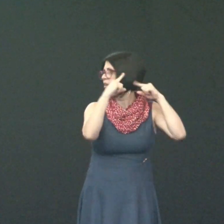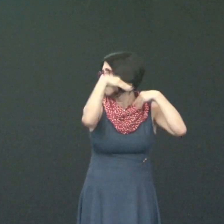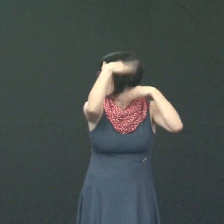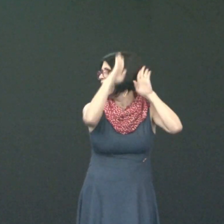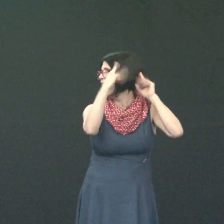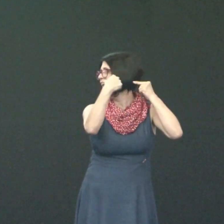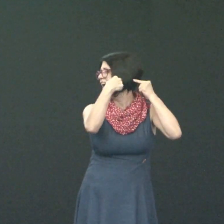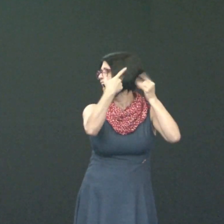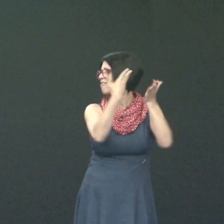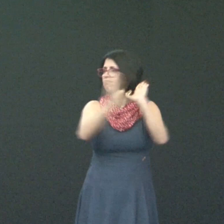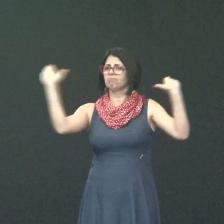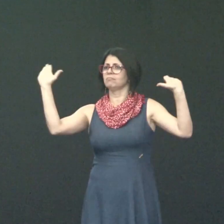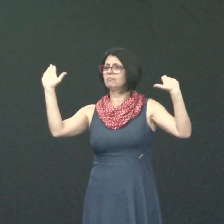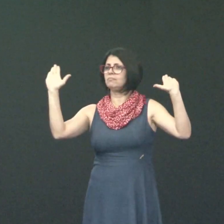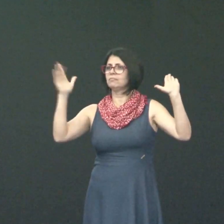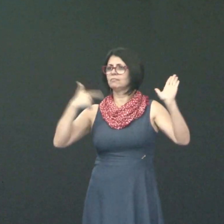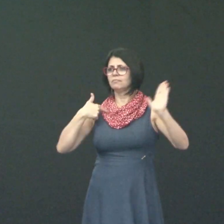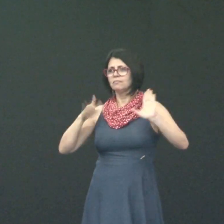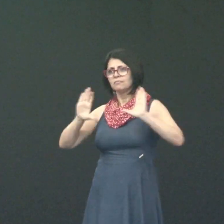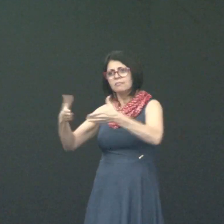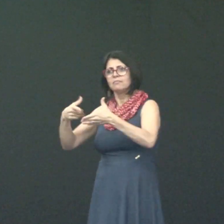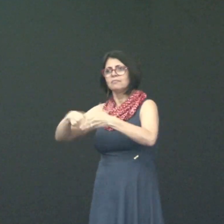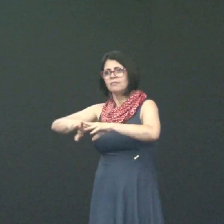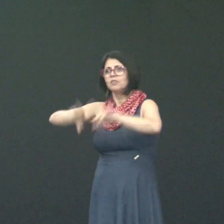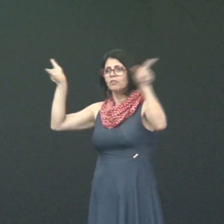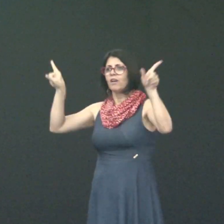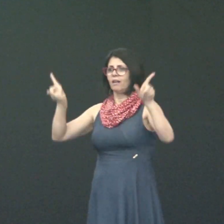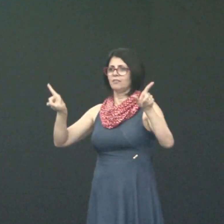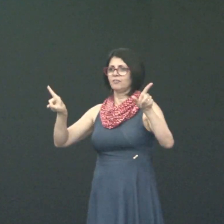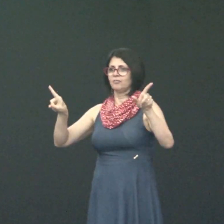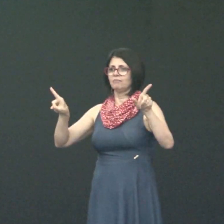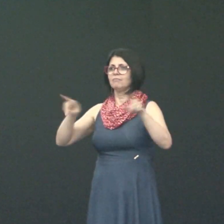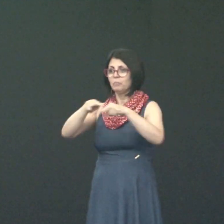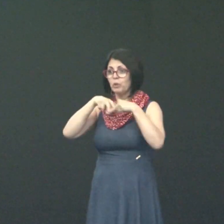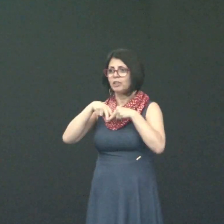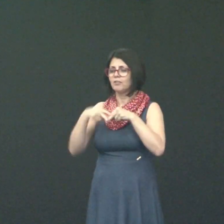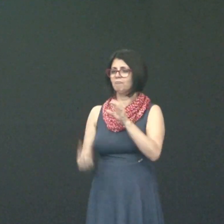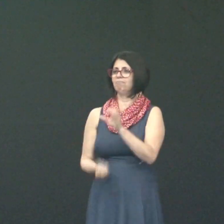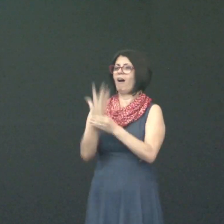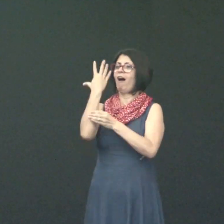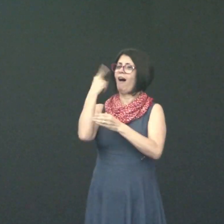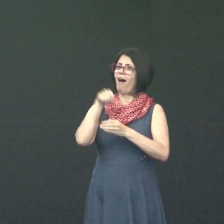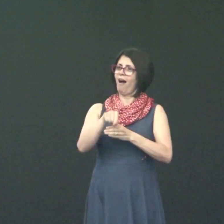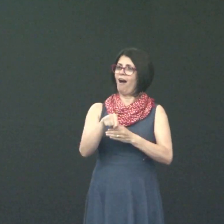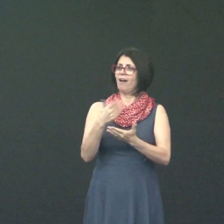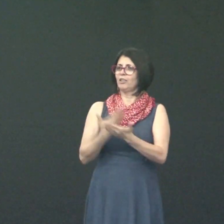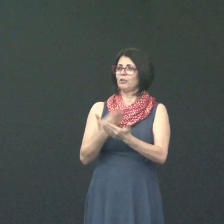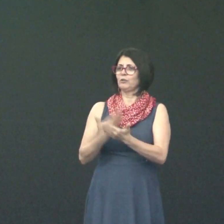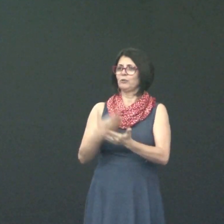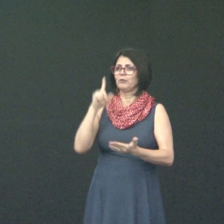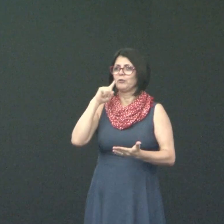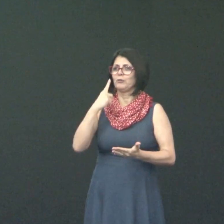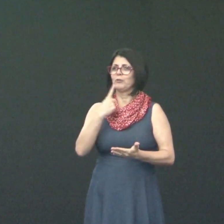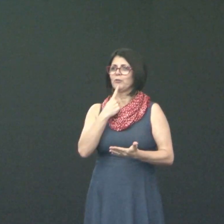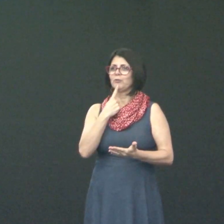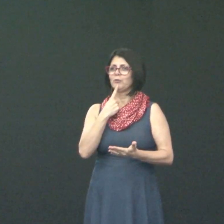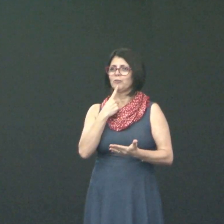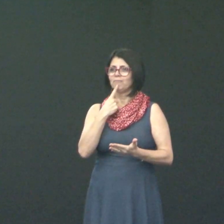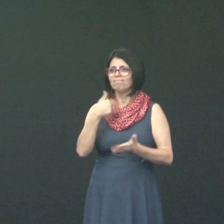surgiu então a necessidade dos estudos surdos. Porque eu sou surdo e eu preciso me constituir como